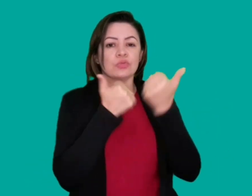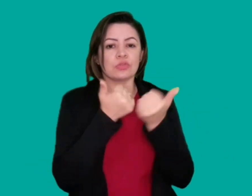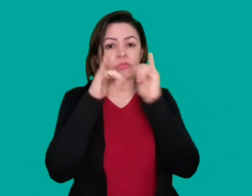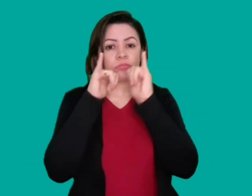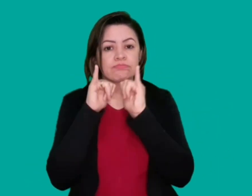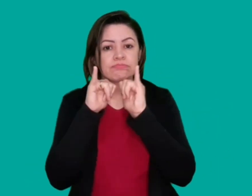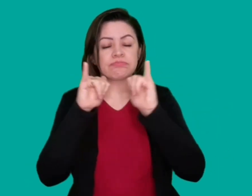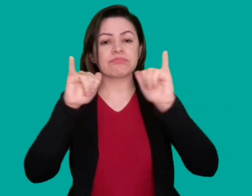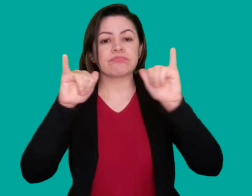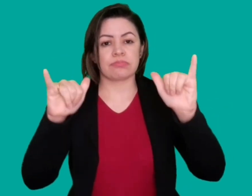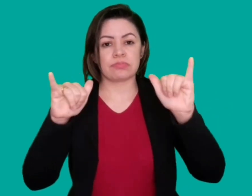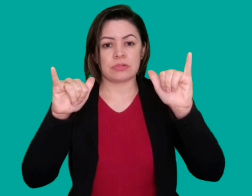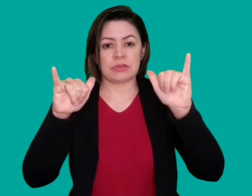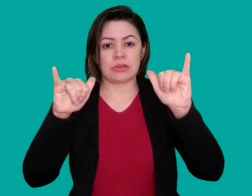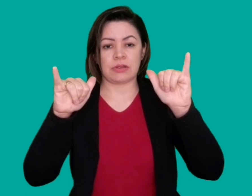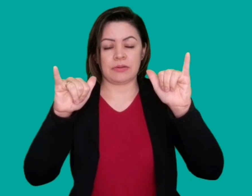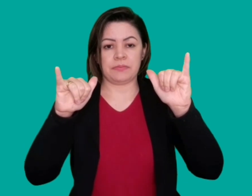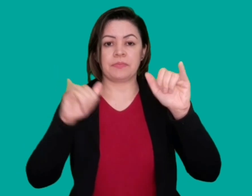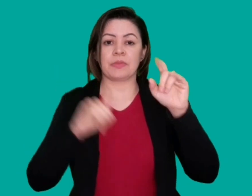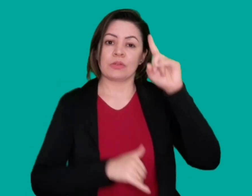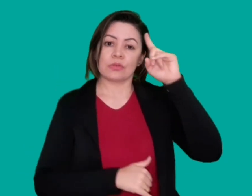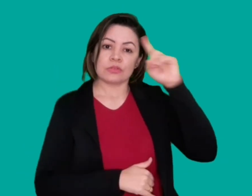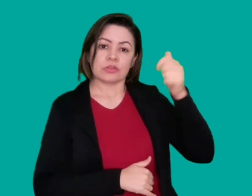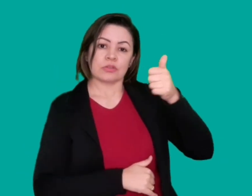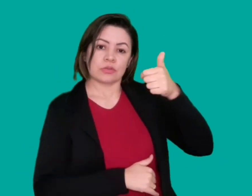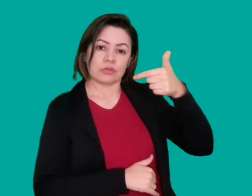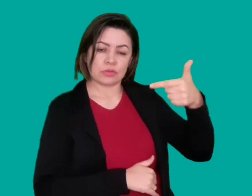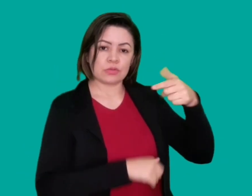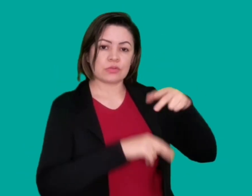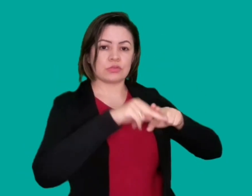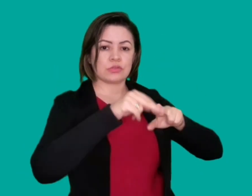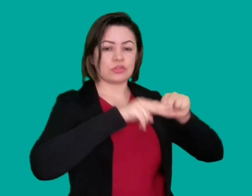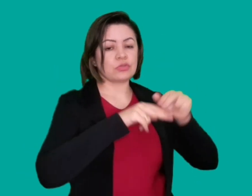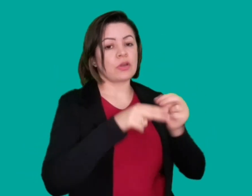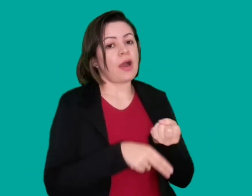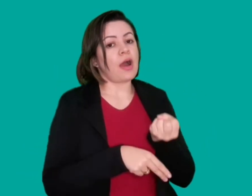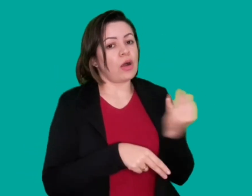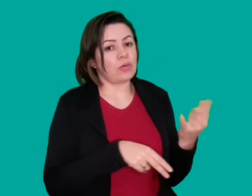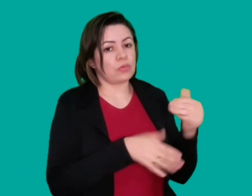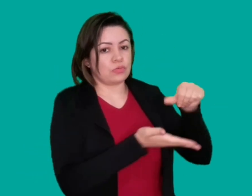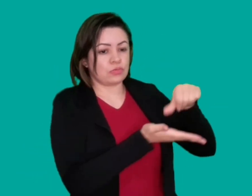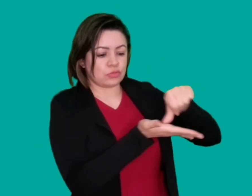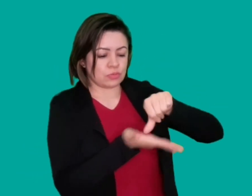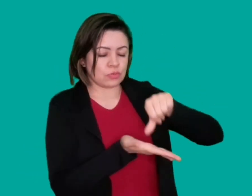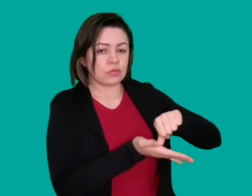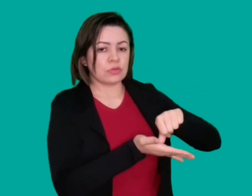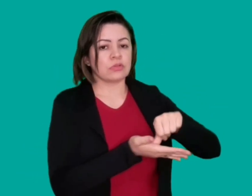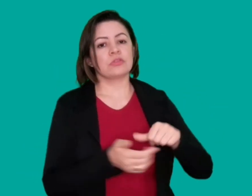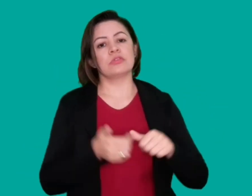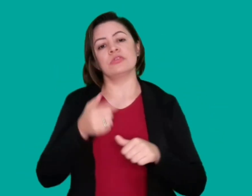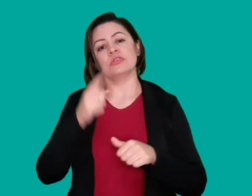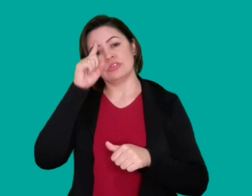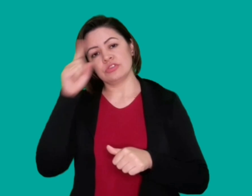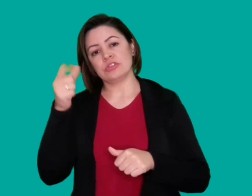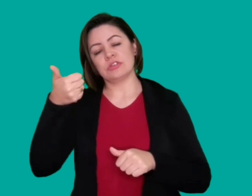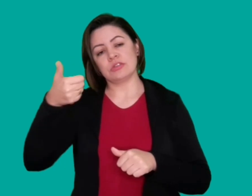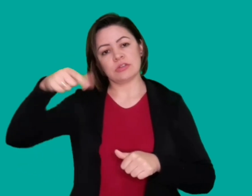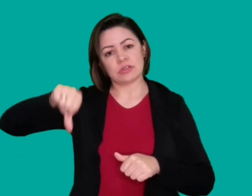tutores é estarão informando o dia né se o Polo de vocês ficou no dia doze ou se o Polo de